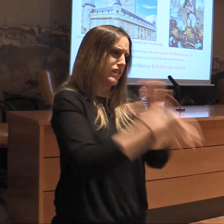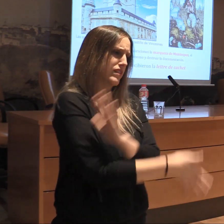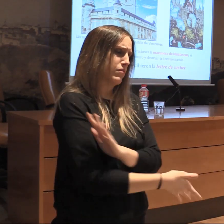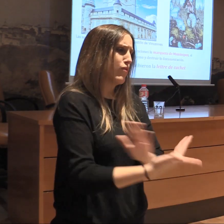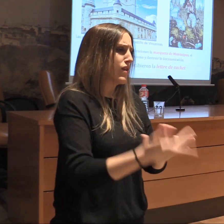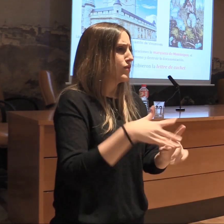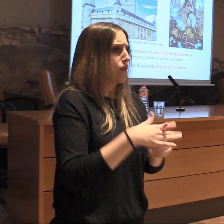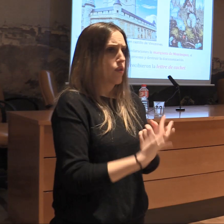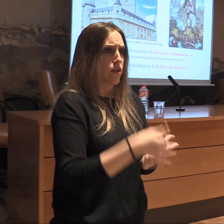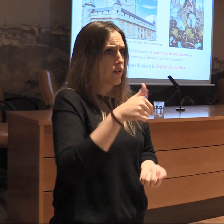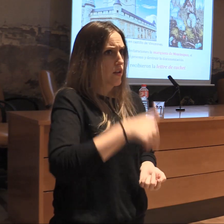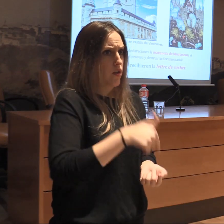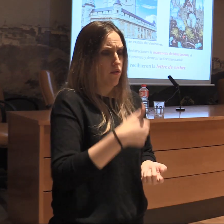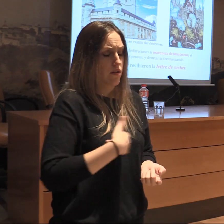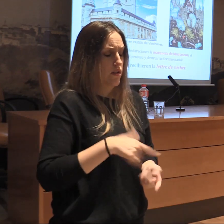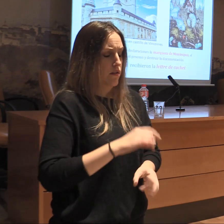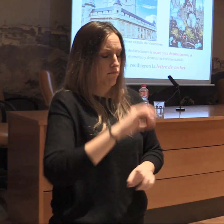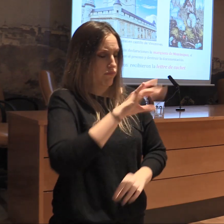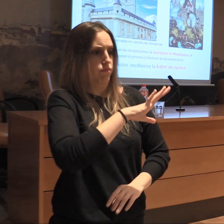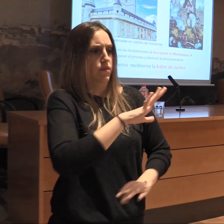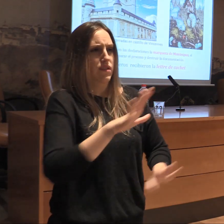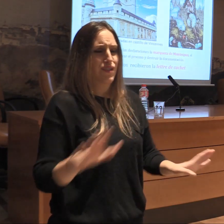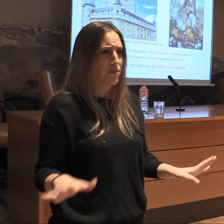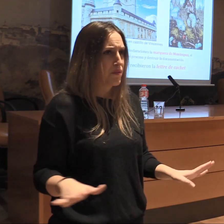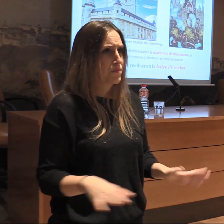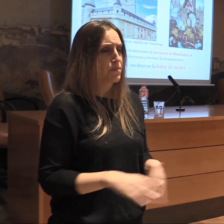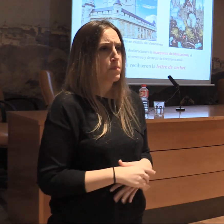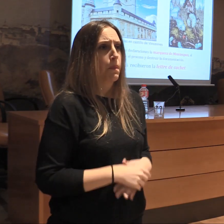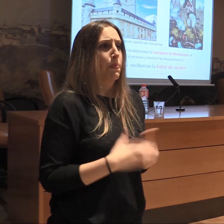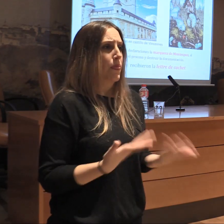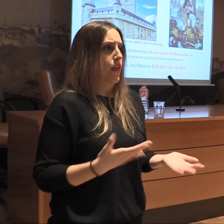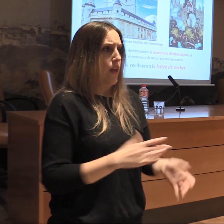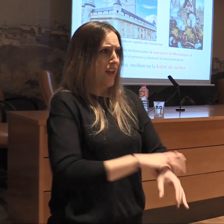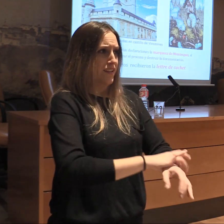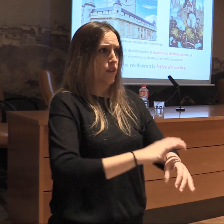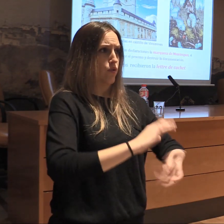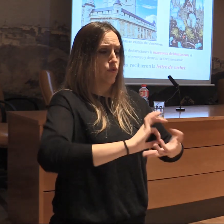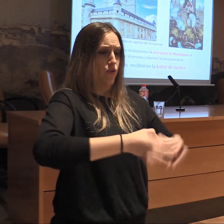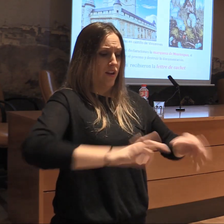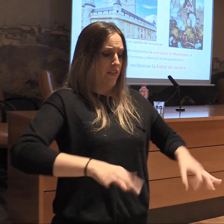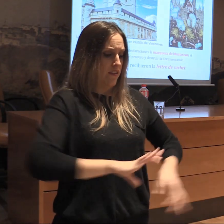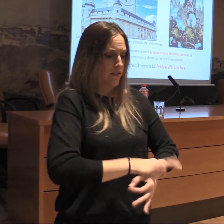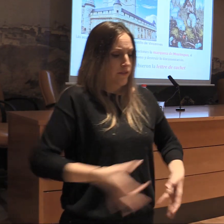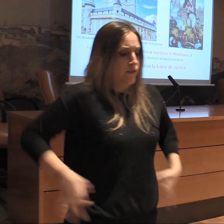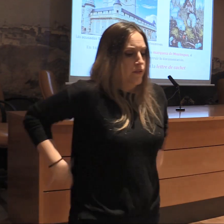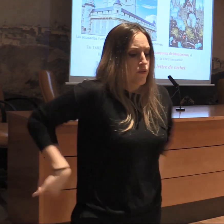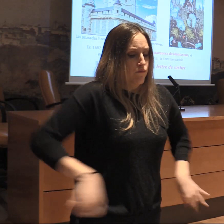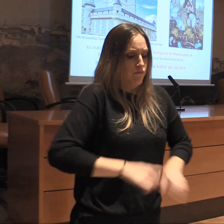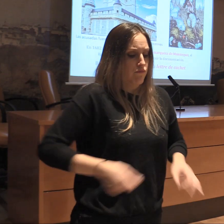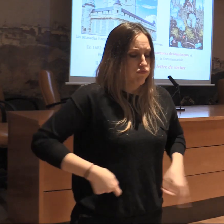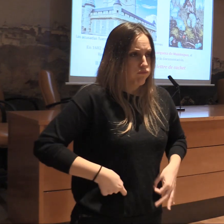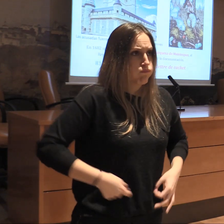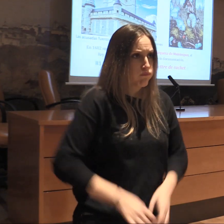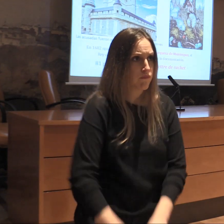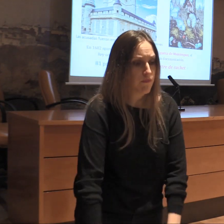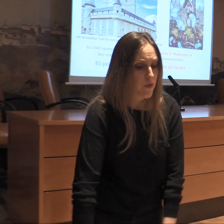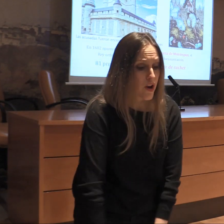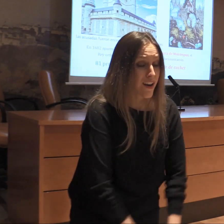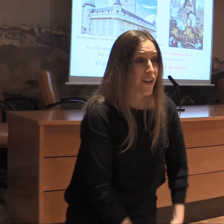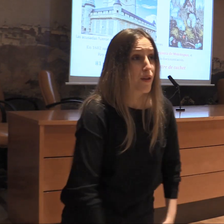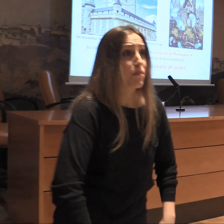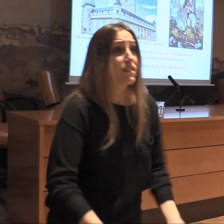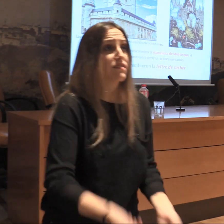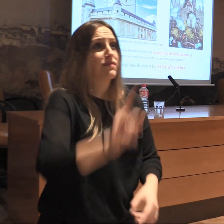hoy consideraríamos espeluznantes. Estaba, por supuesto, atados con cadenas por la cintura y por las piernas y muchas veces también por